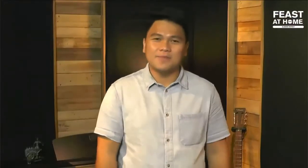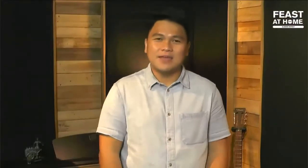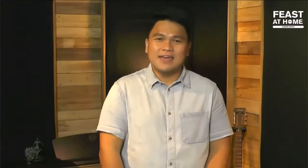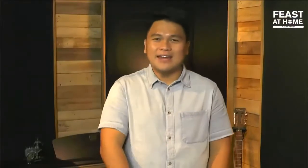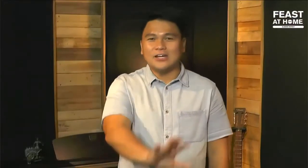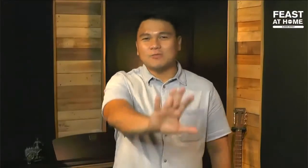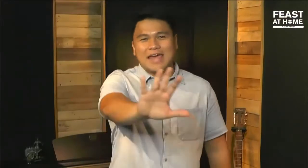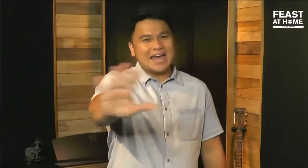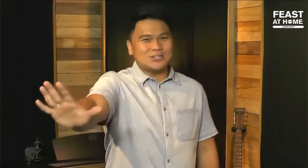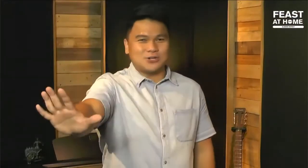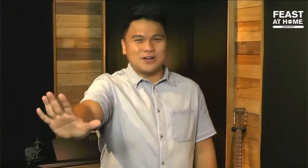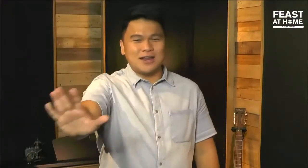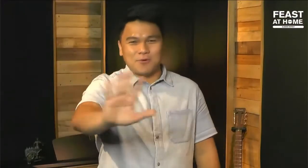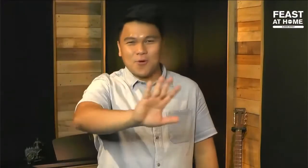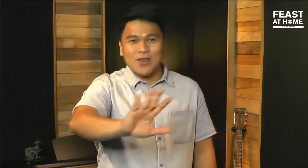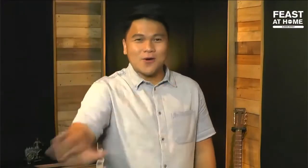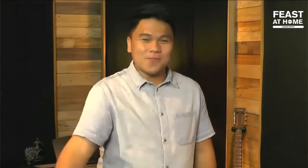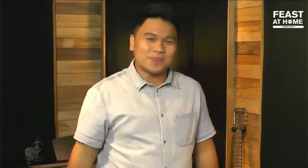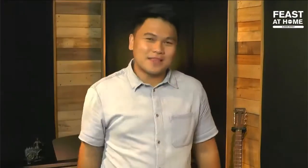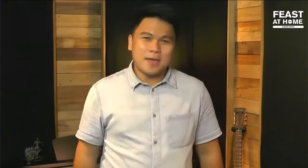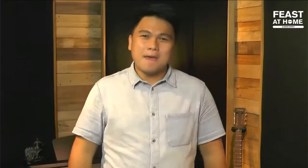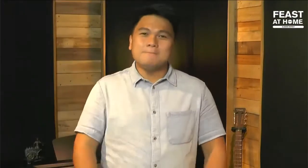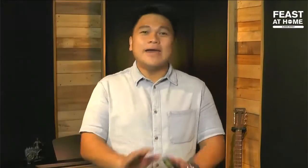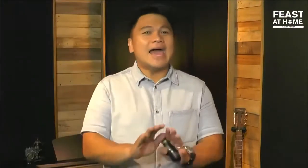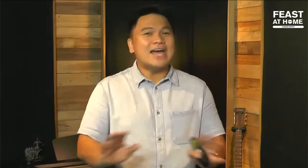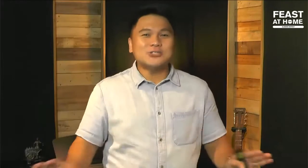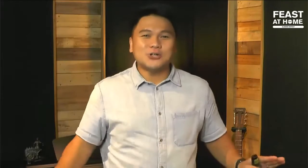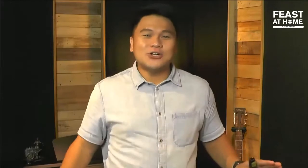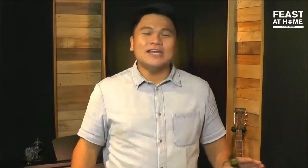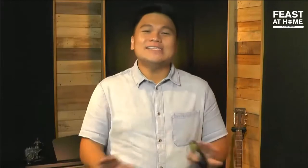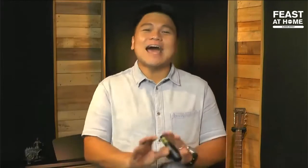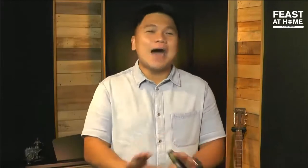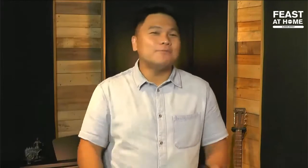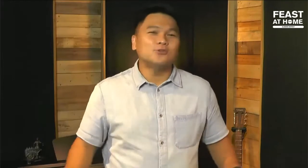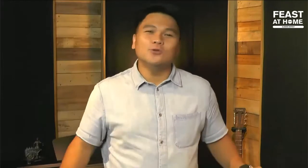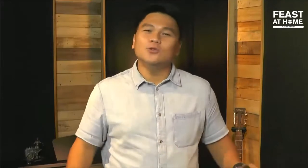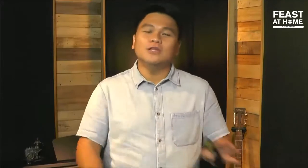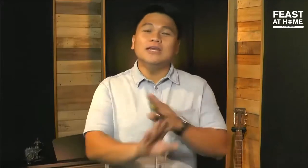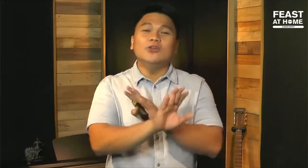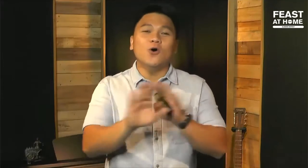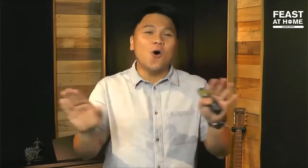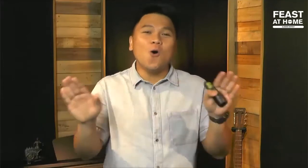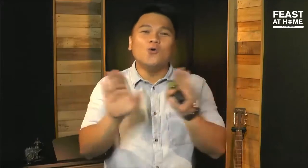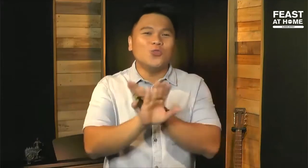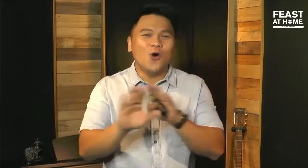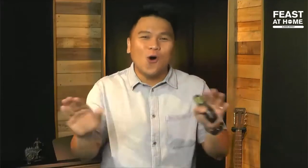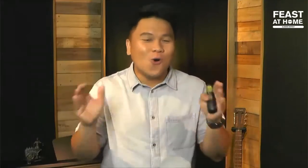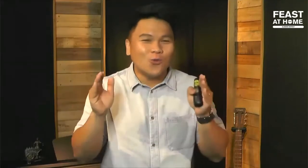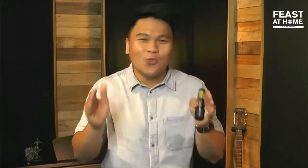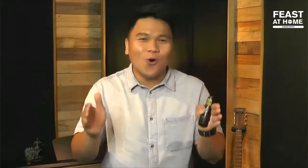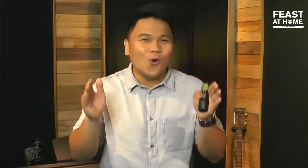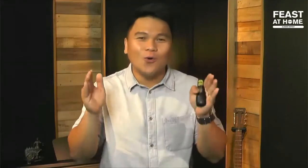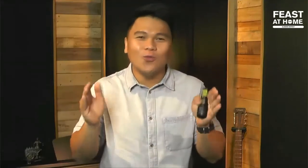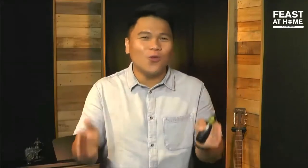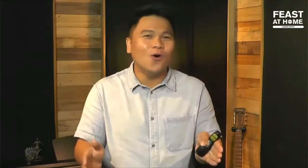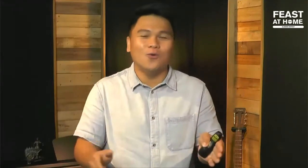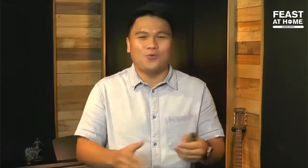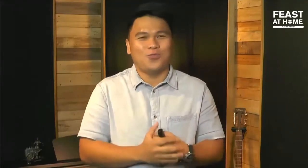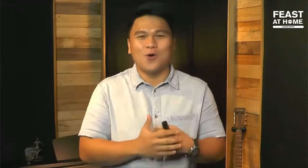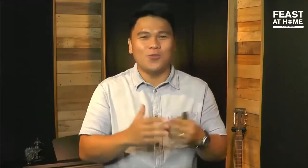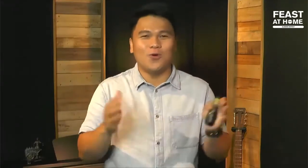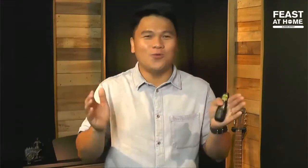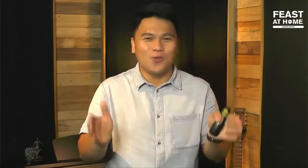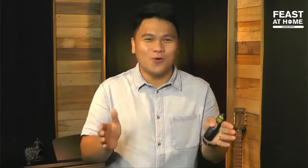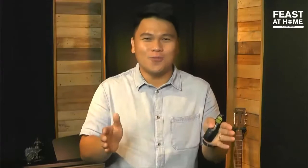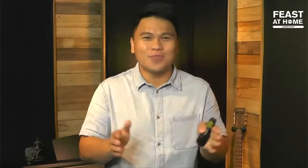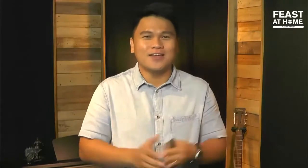God? And here's my answer. Alam niyo kung ano? My answer is absolutely no, no, no, no.